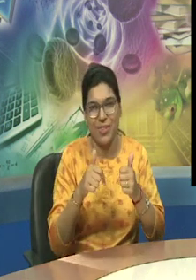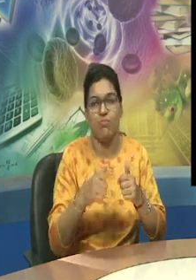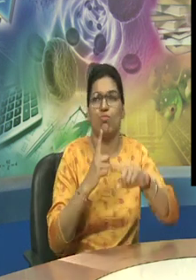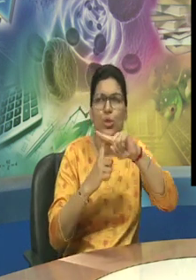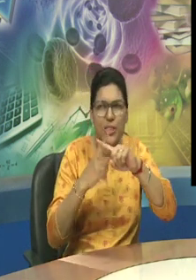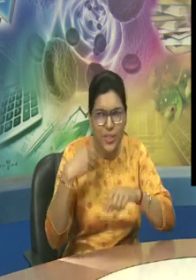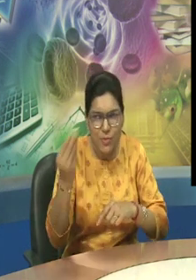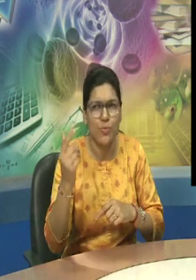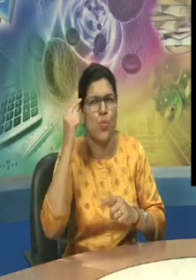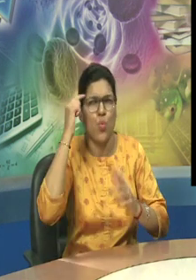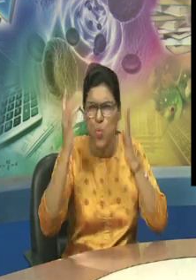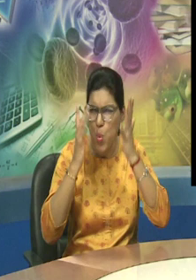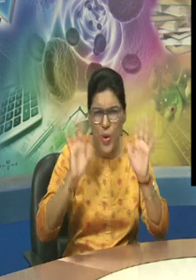की गई है।